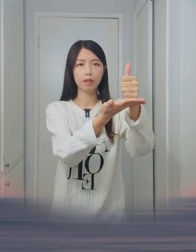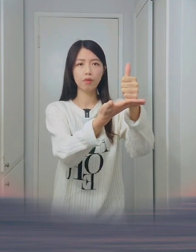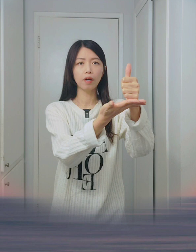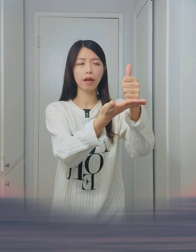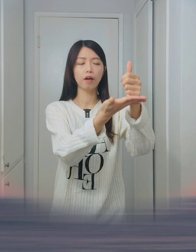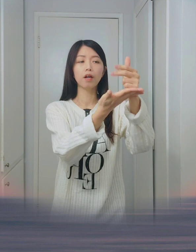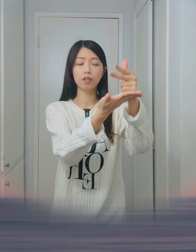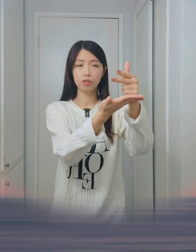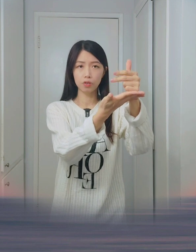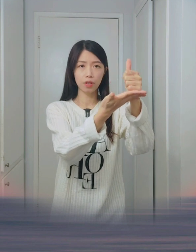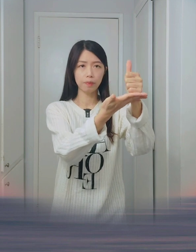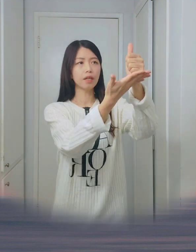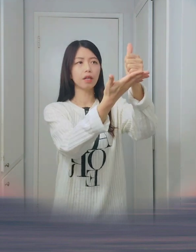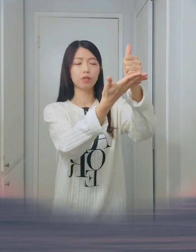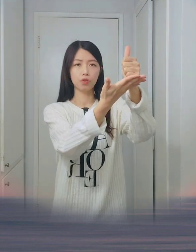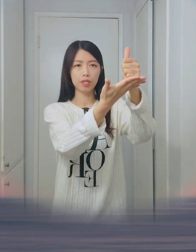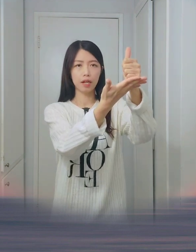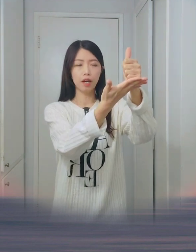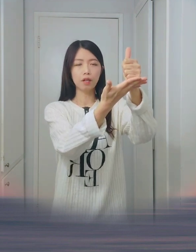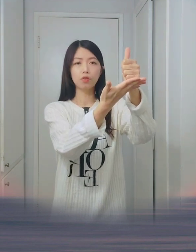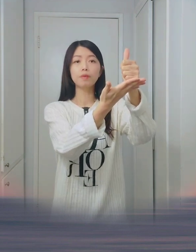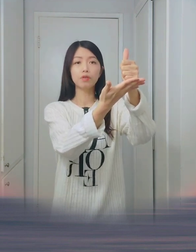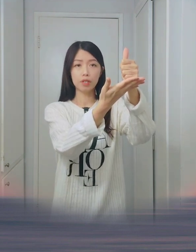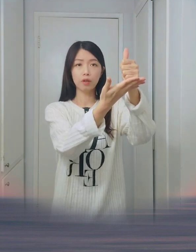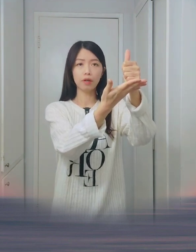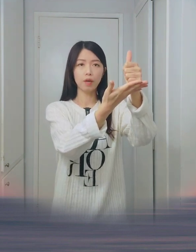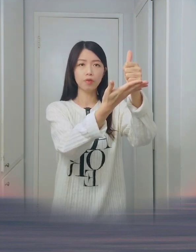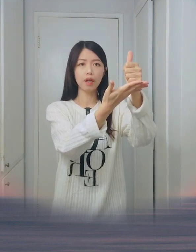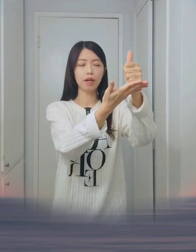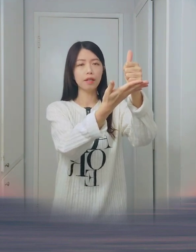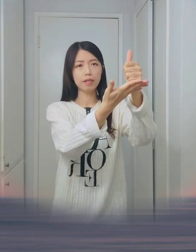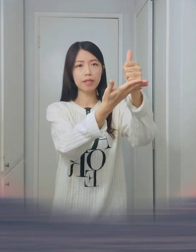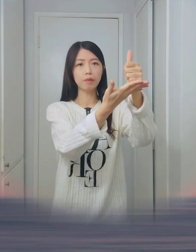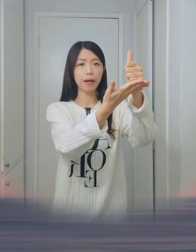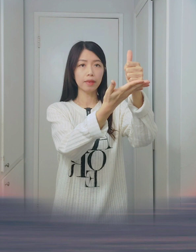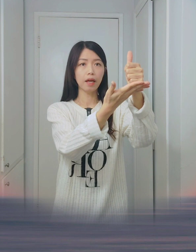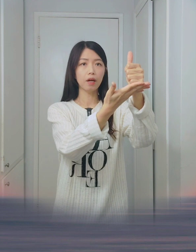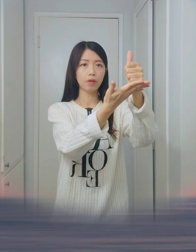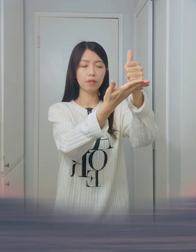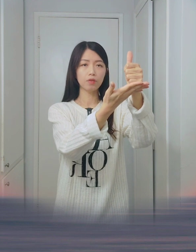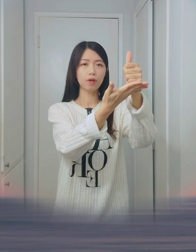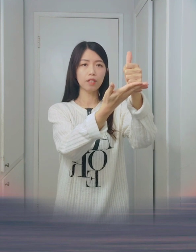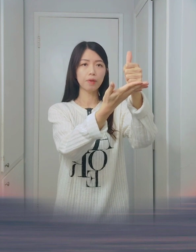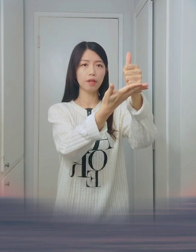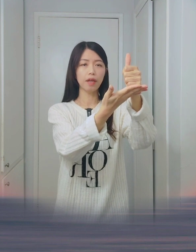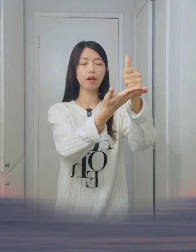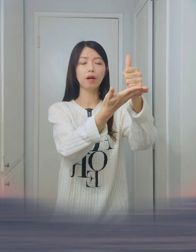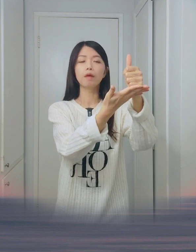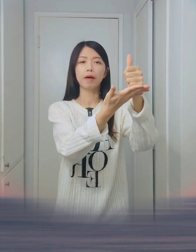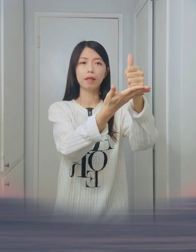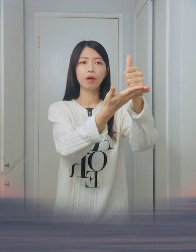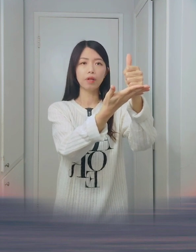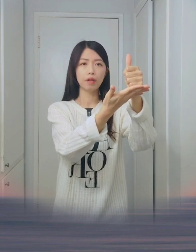주님이라고 한 뜻의 수어가 돼요. 주님. 주실, 주님이 주시는 거기 때문에 사실상 받다라고 한 뜻의 수어를 하시면